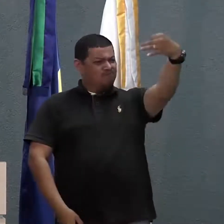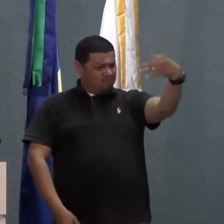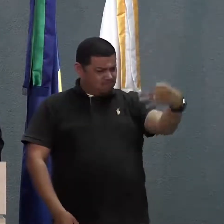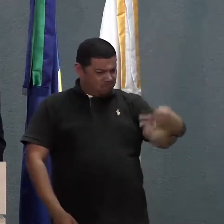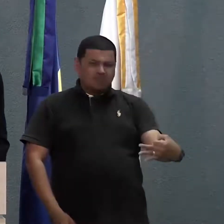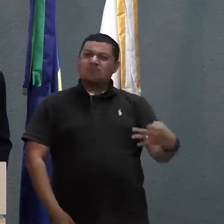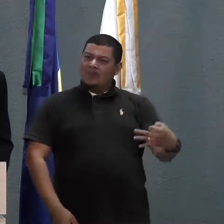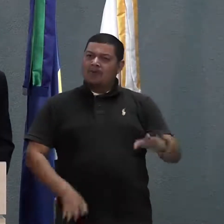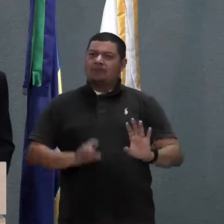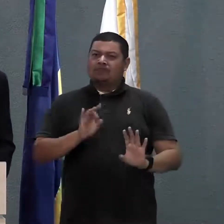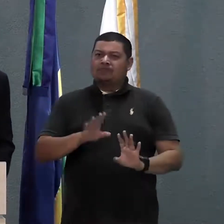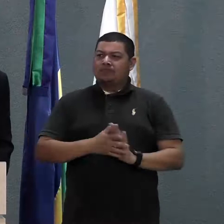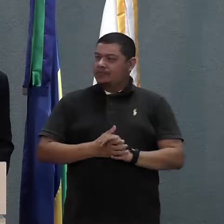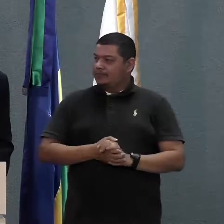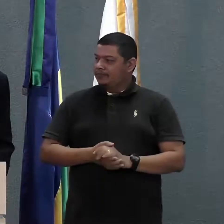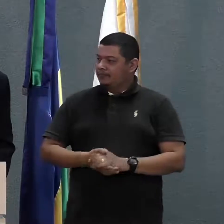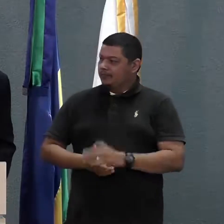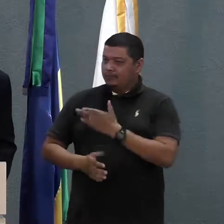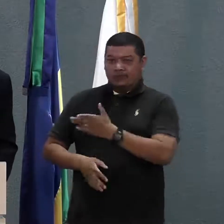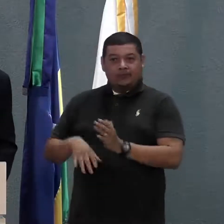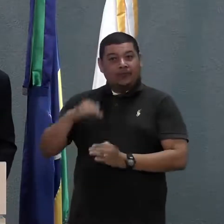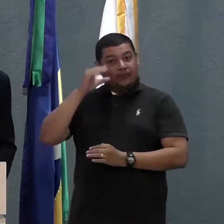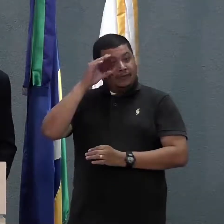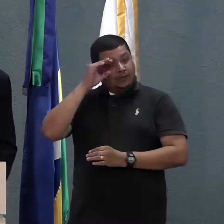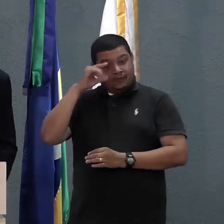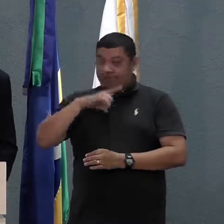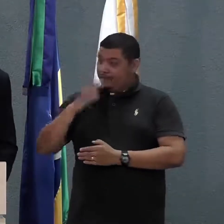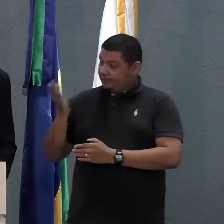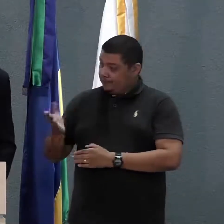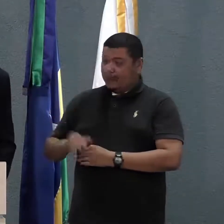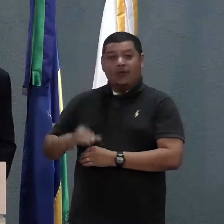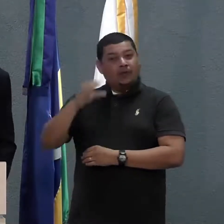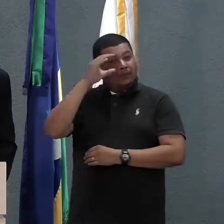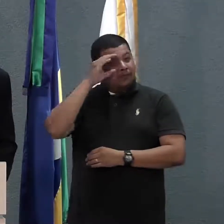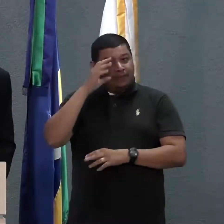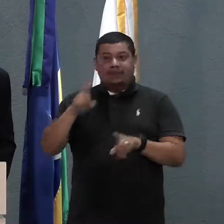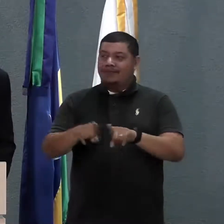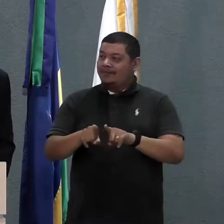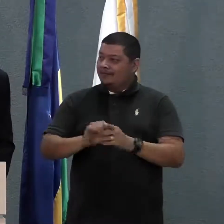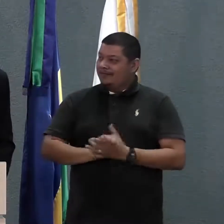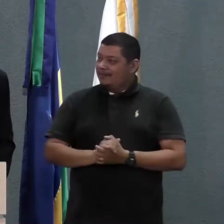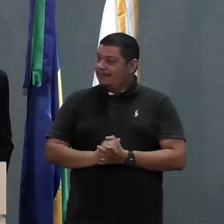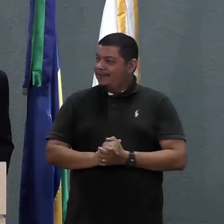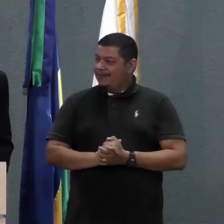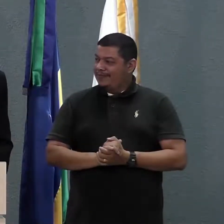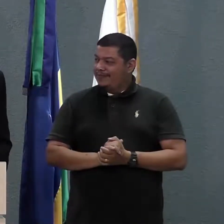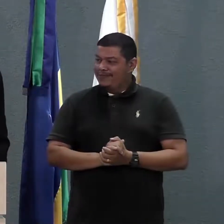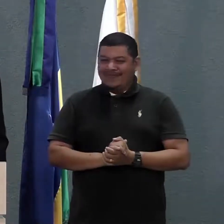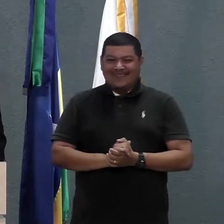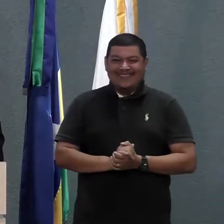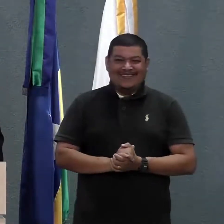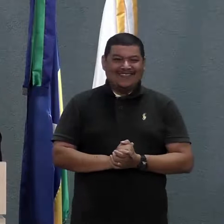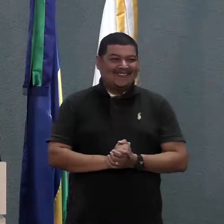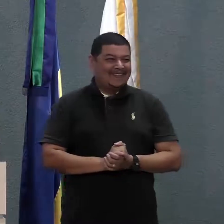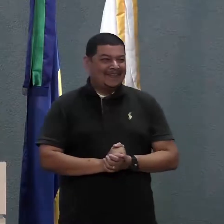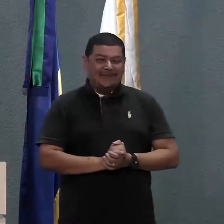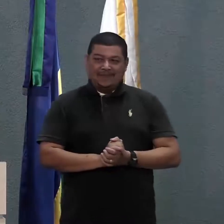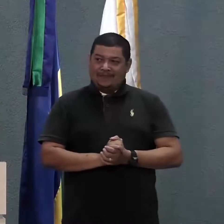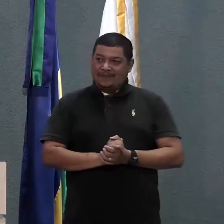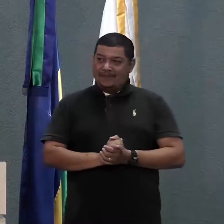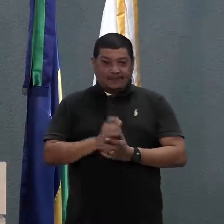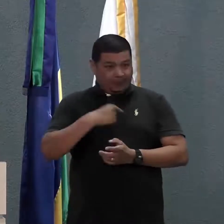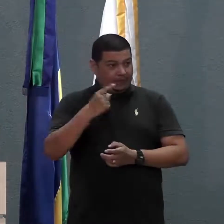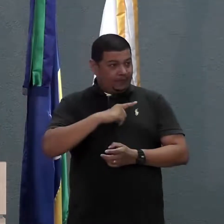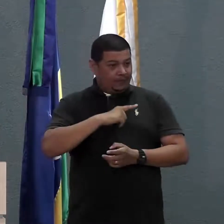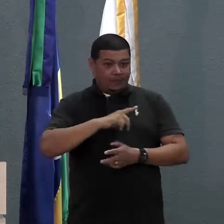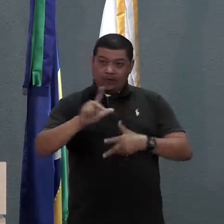oxigenação também, até o Paulinho vem com a experiência somando, Corazinho, mas ela também deu uma puxada, né, e a gente vê que nós